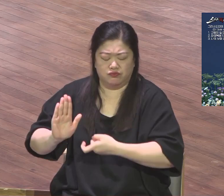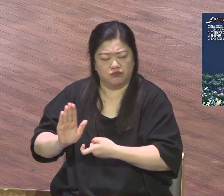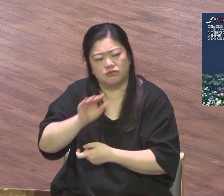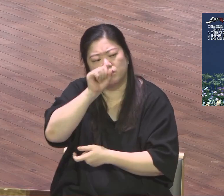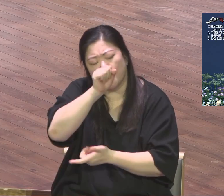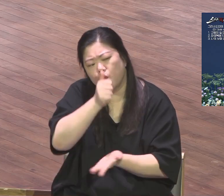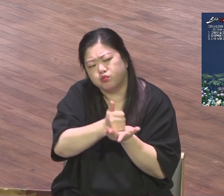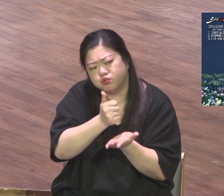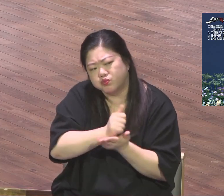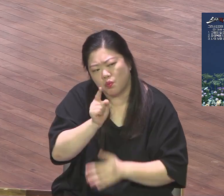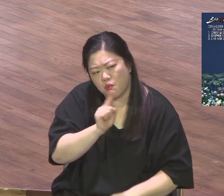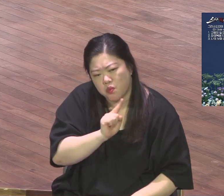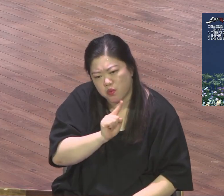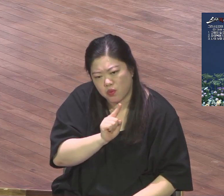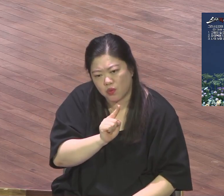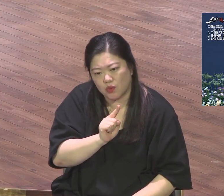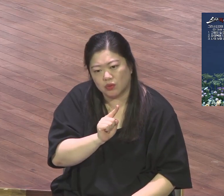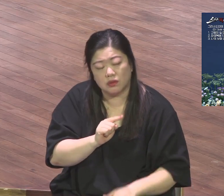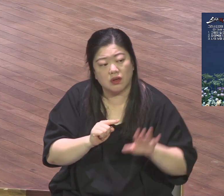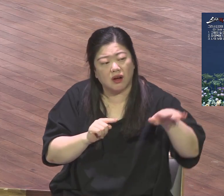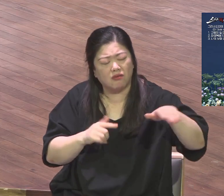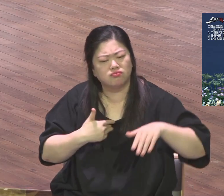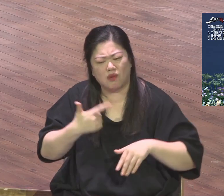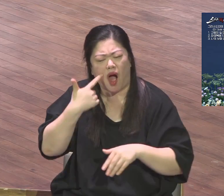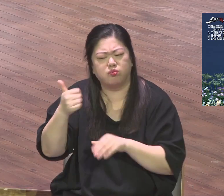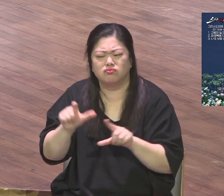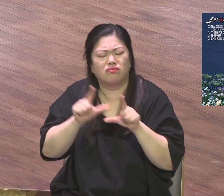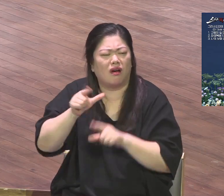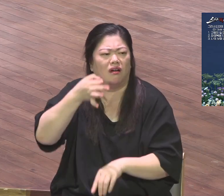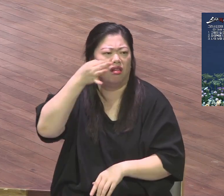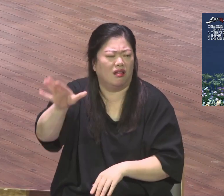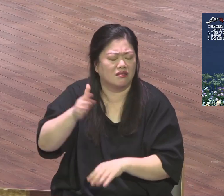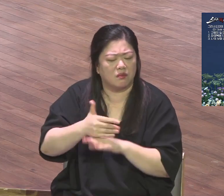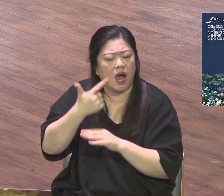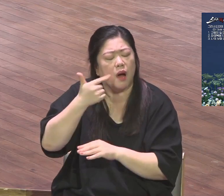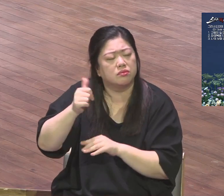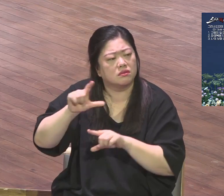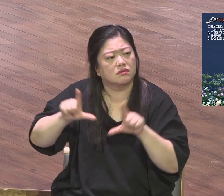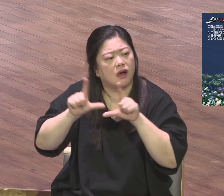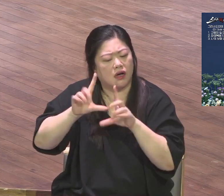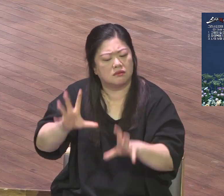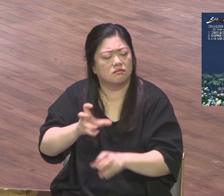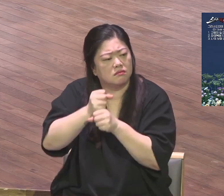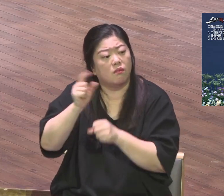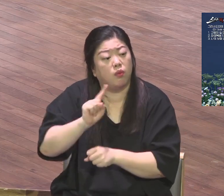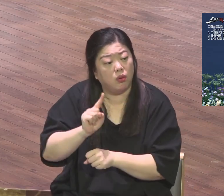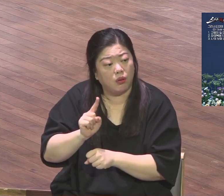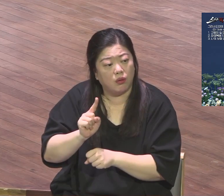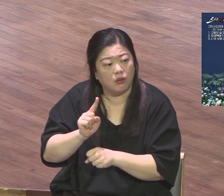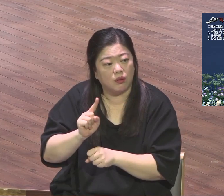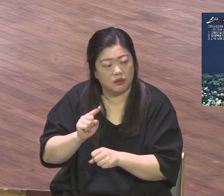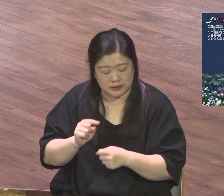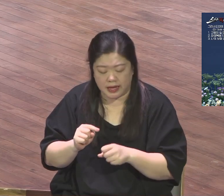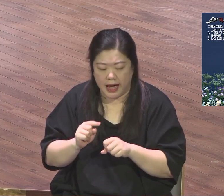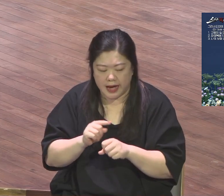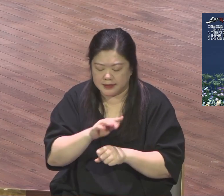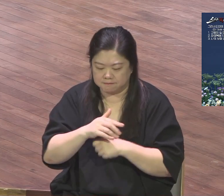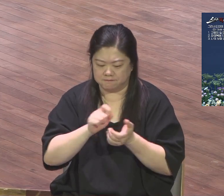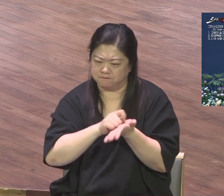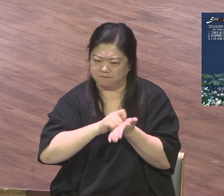그 아들에게 아버지가 평소에 어떻게 사는지 물어봤어요. 다 듣고 나서 그분이 뭐라고 글을 써주는가